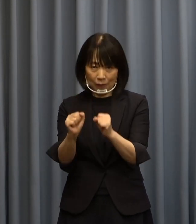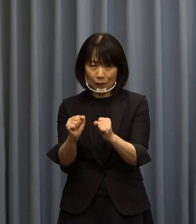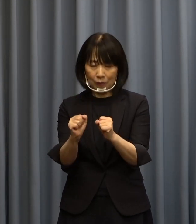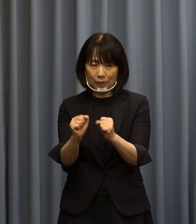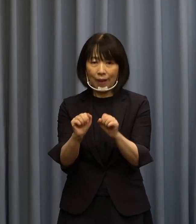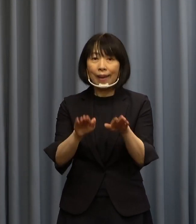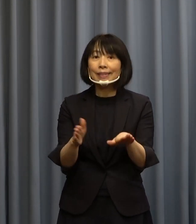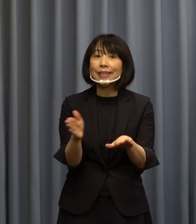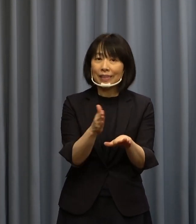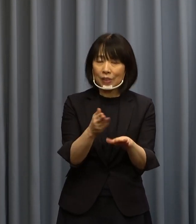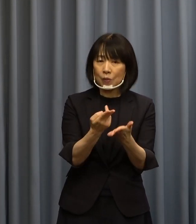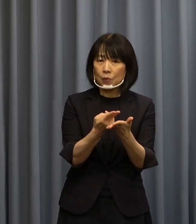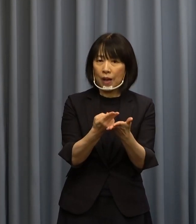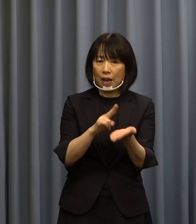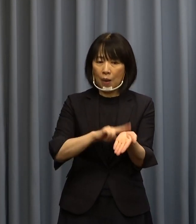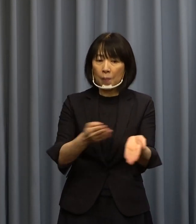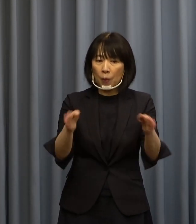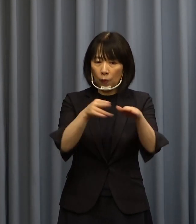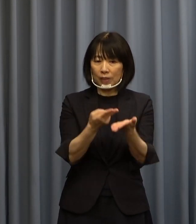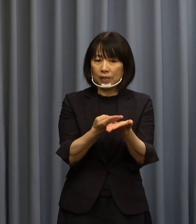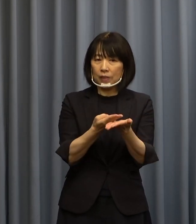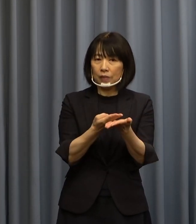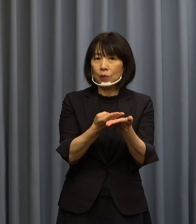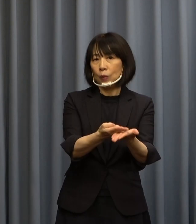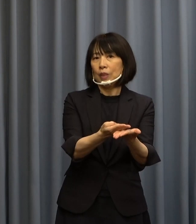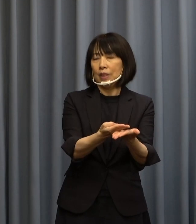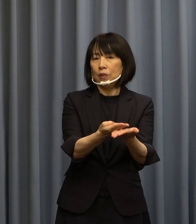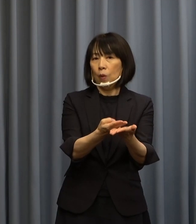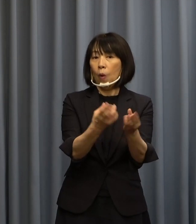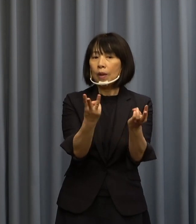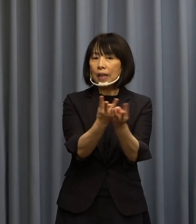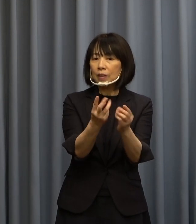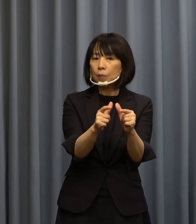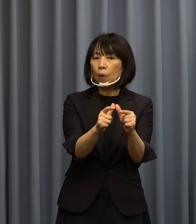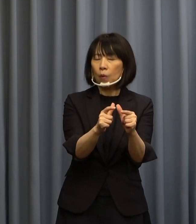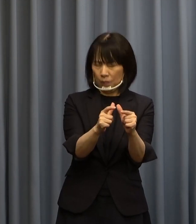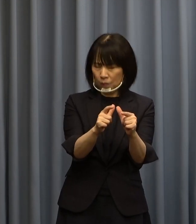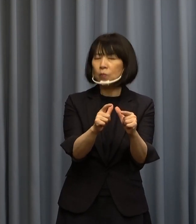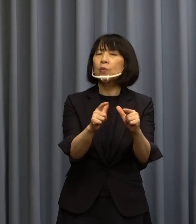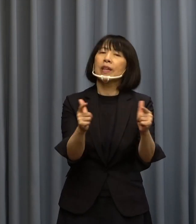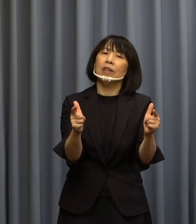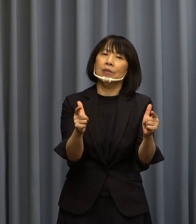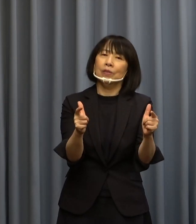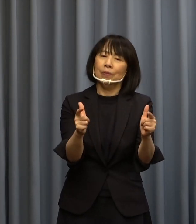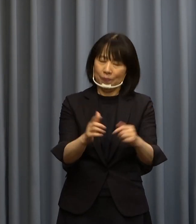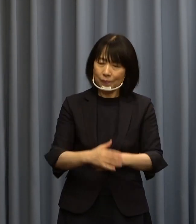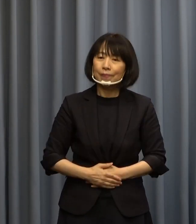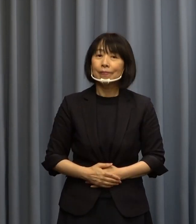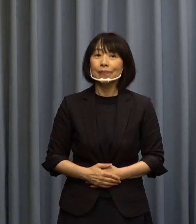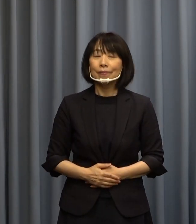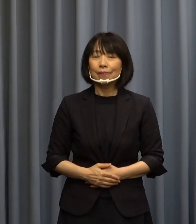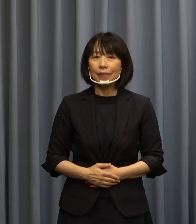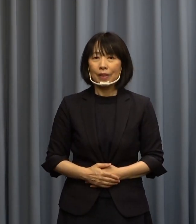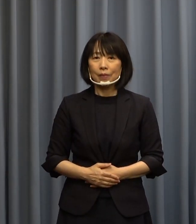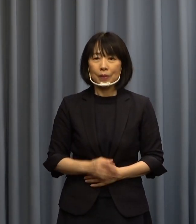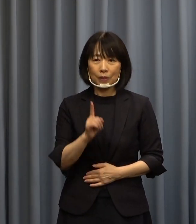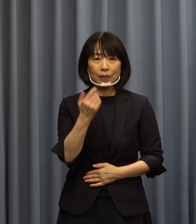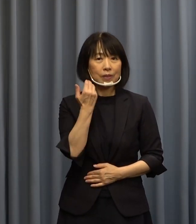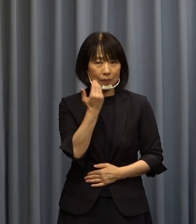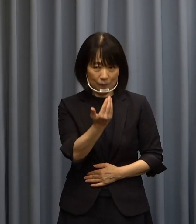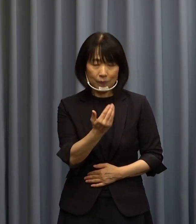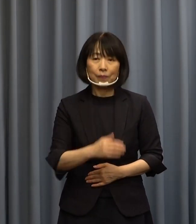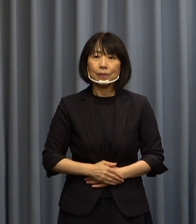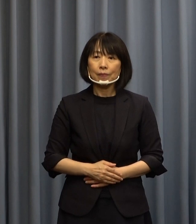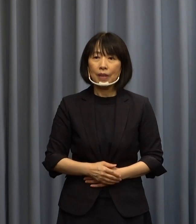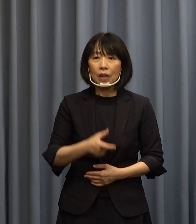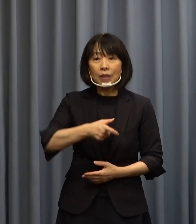も病床を増やしてにもかかわらず増えてきていますのでこういったところがございます。 最後に飲食店 の飲